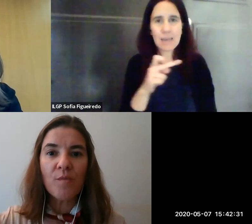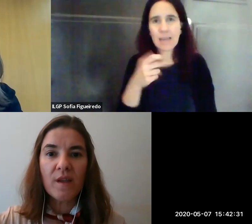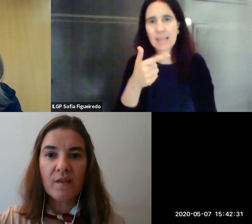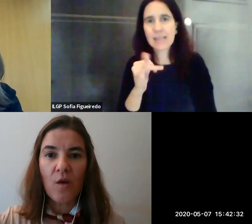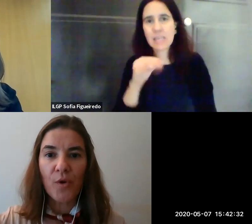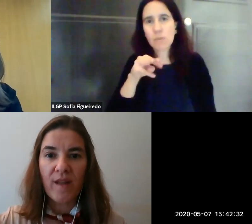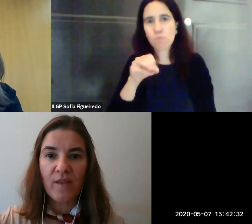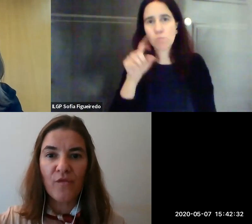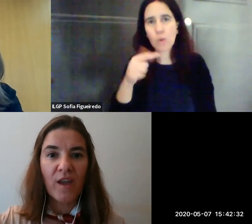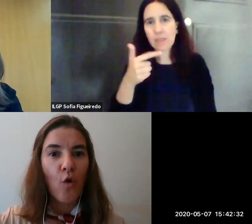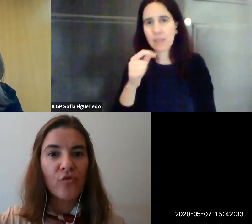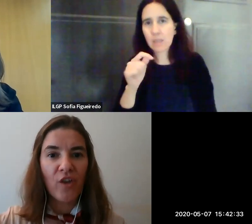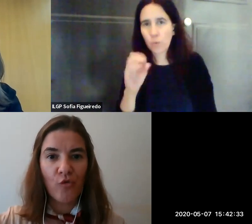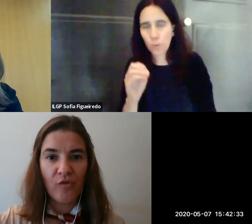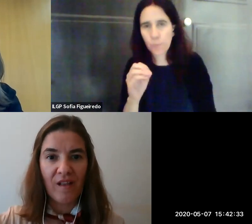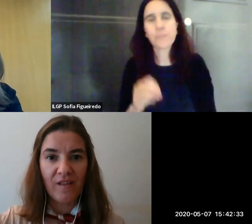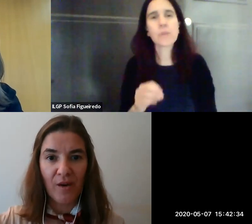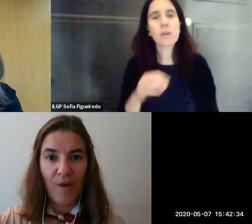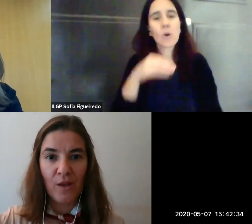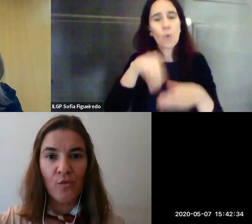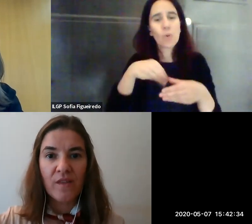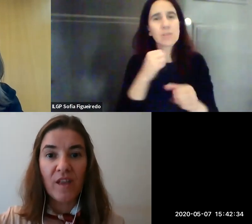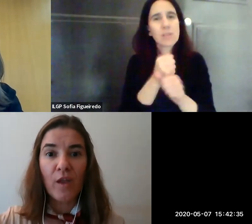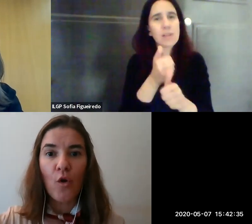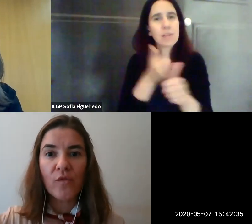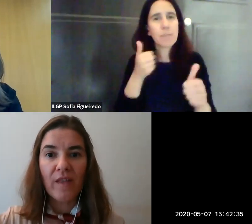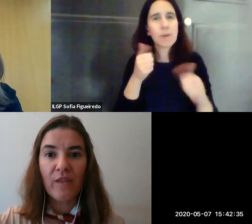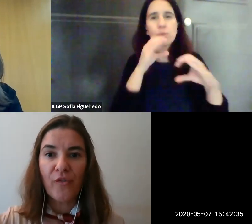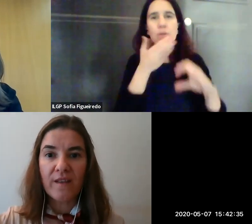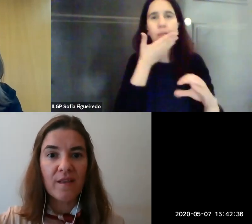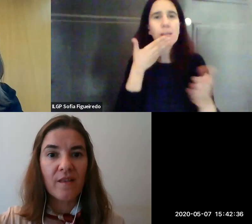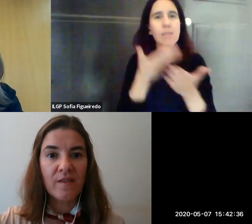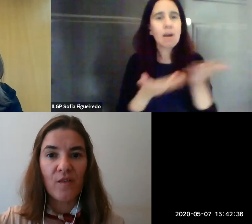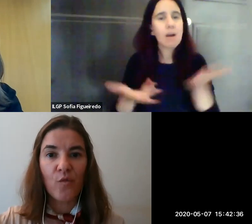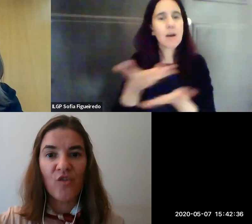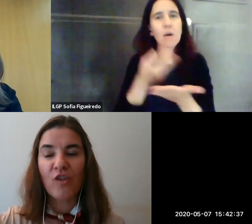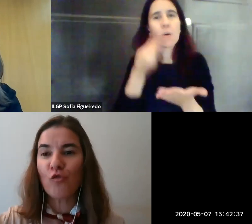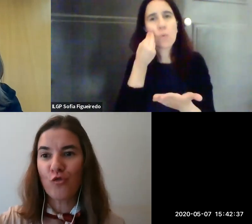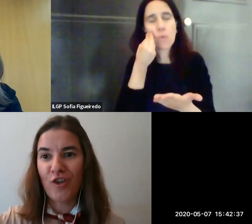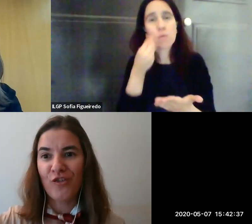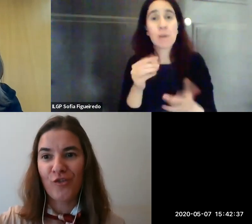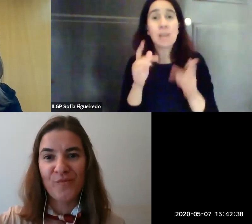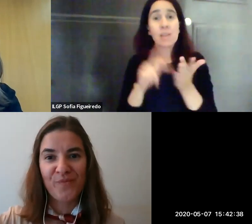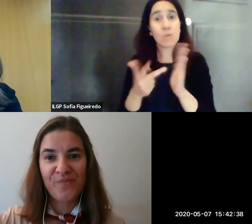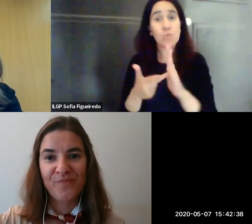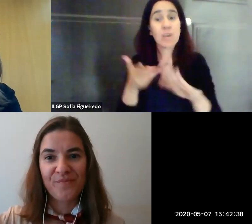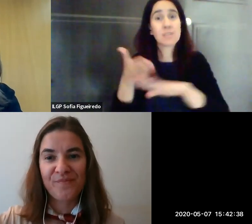uma comunicação proativa em contexto de teletrabalho, tendo em conta a diferença de acesso às